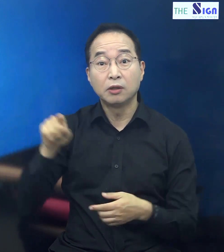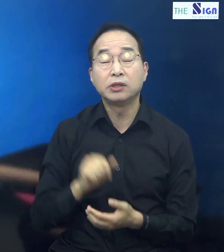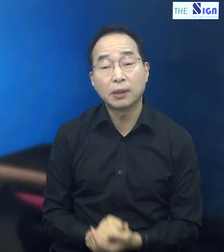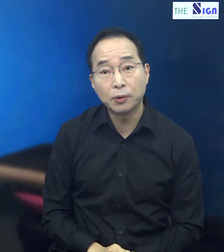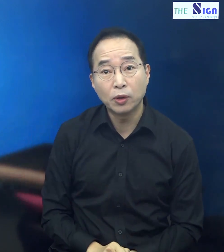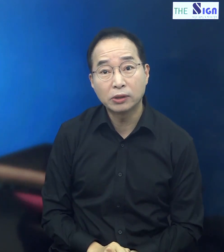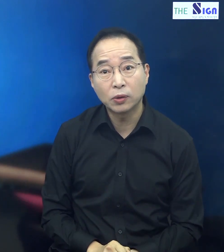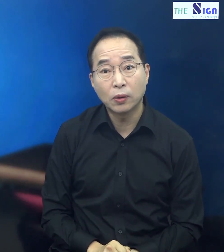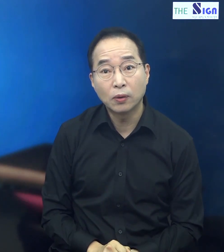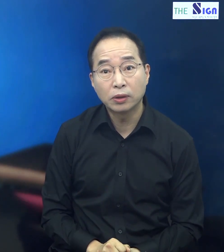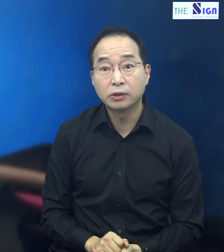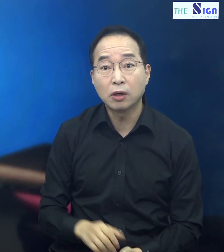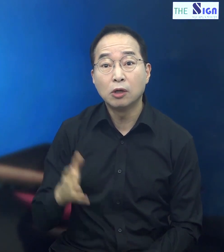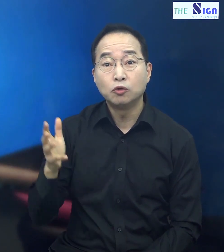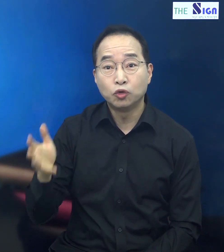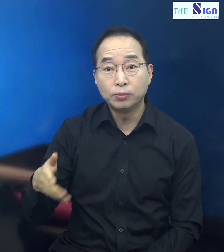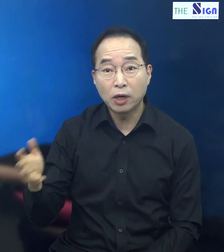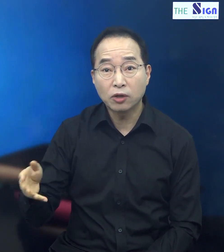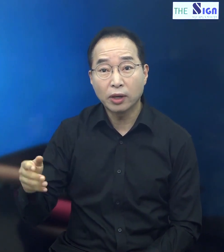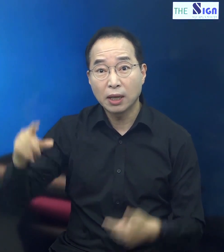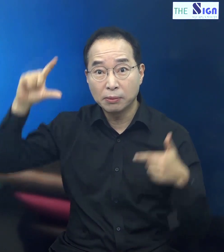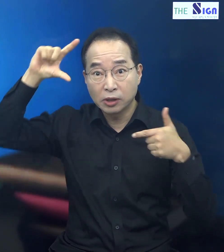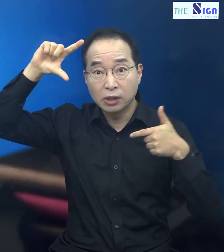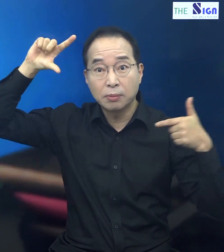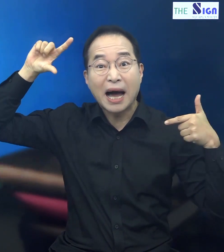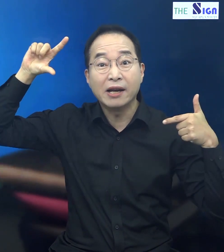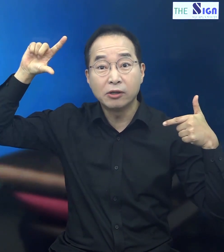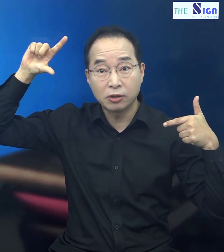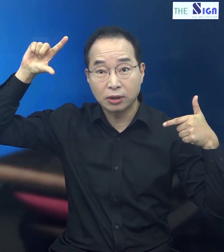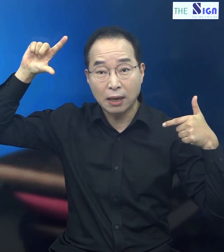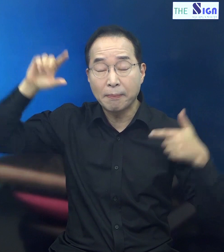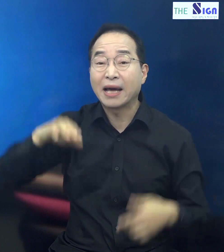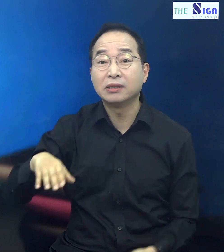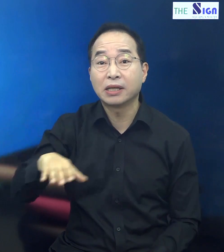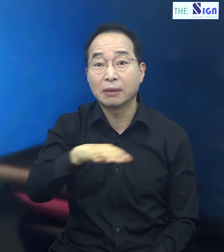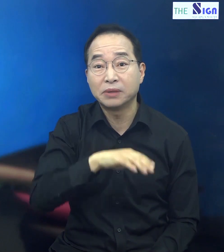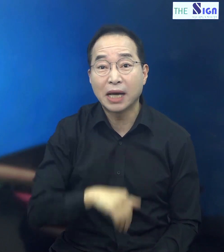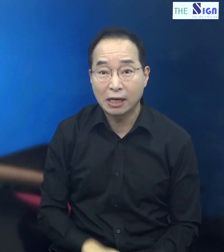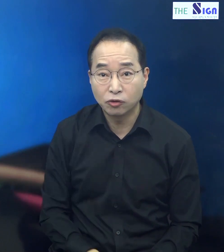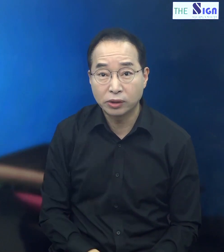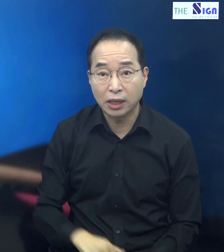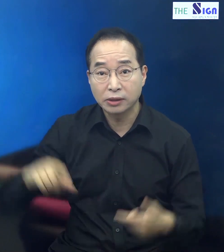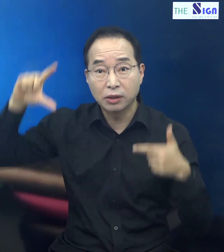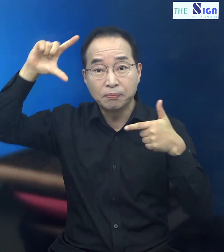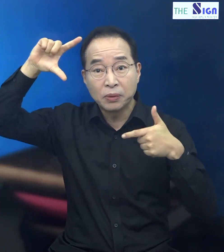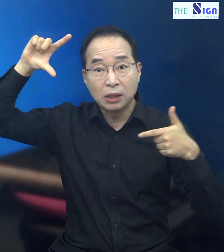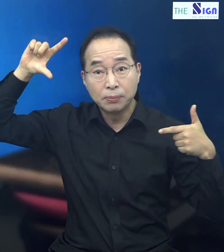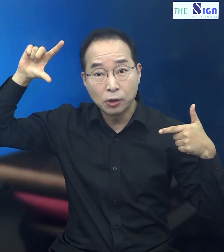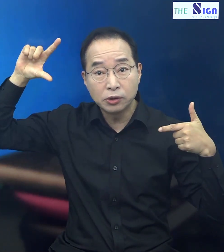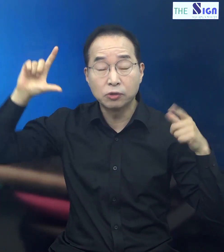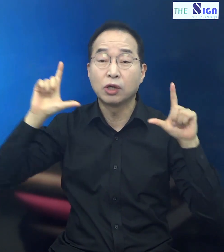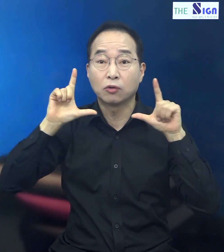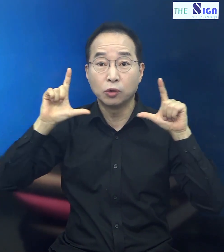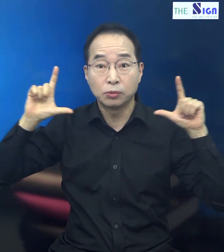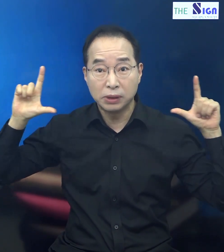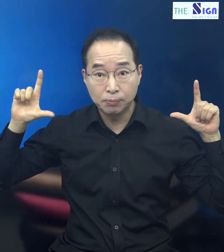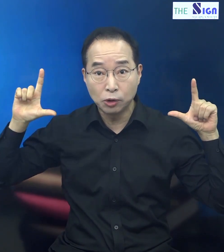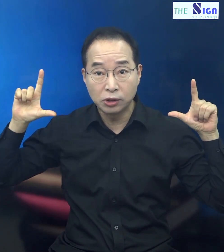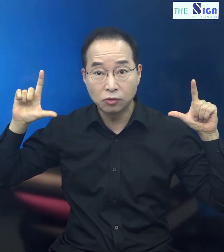식의 표현하죠. 그래서 유명 연예인이면서 이렇게 알려졌다. 많은 사람들이 알고 있다. 그래서 이 표현 쓰기도 하고 요즘은 이 표현 쓰기도